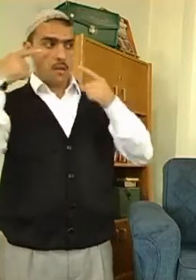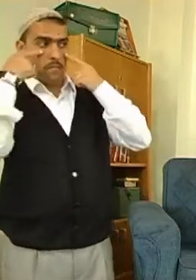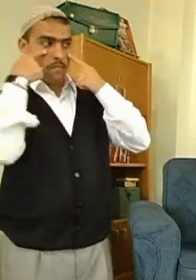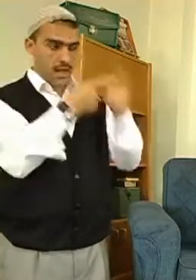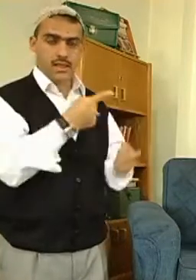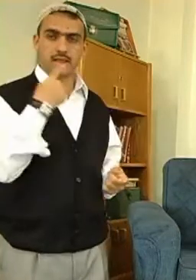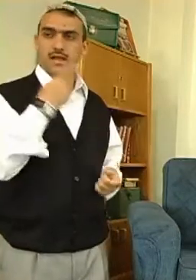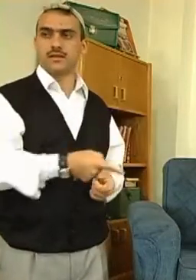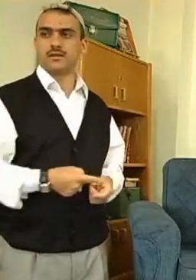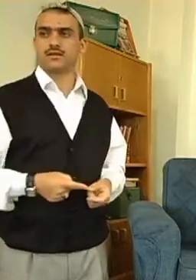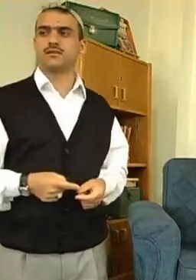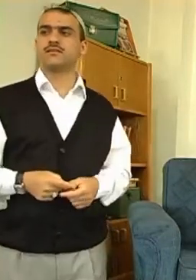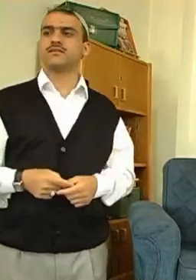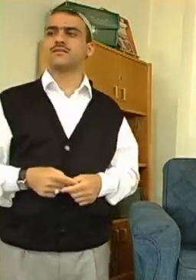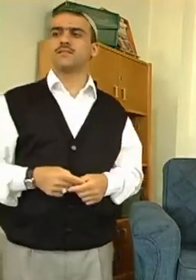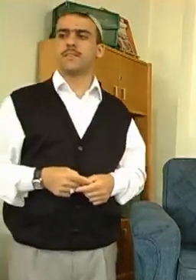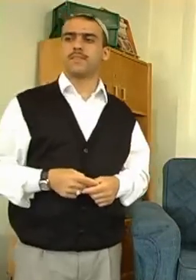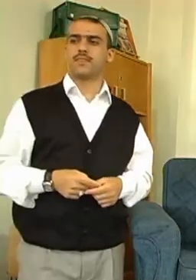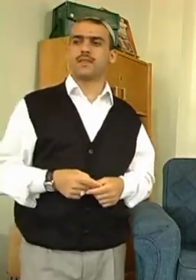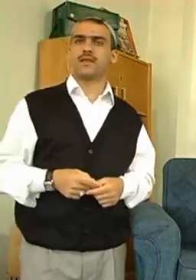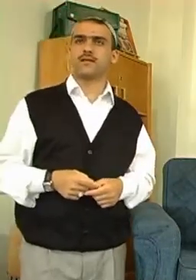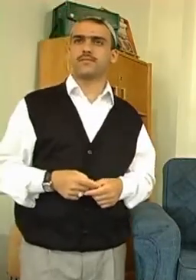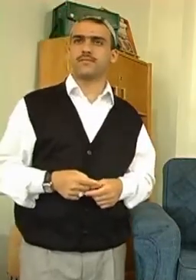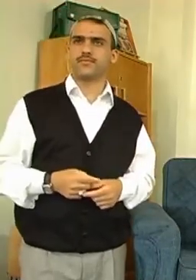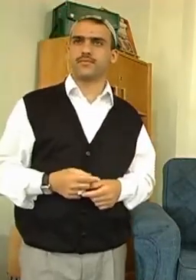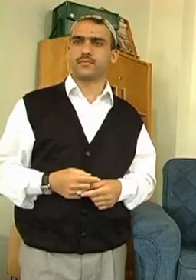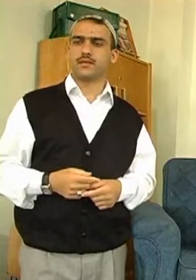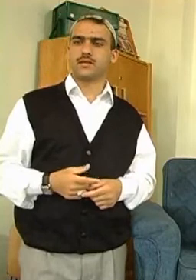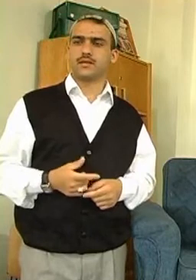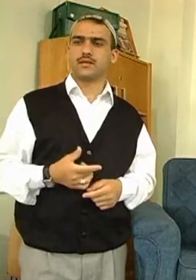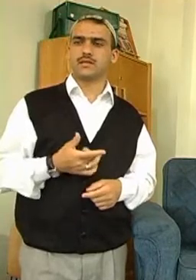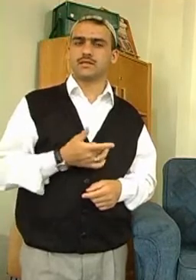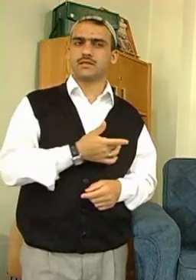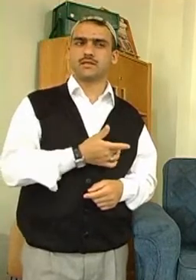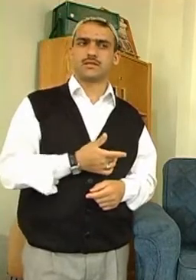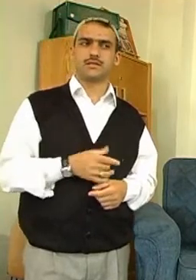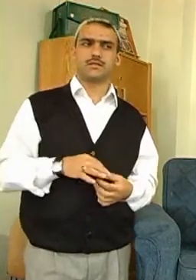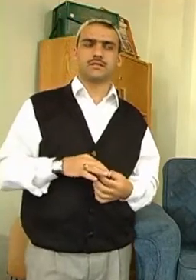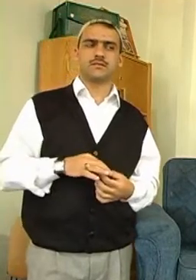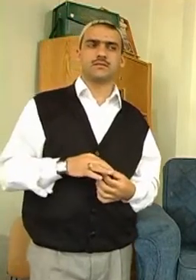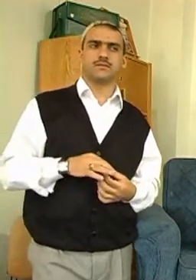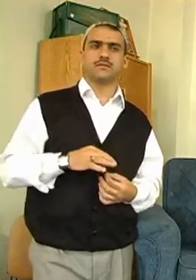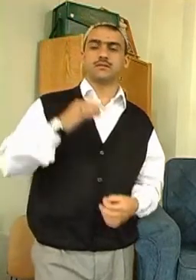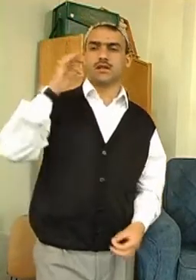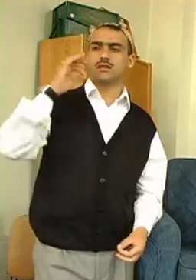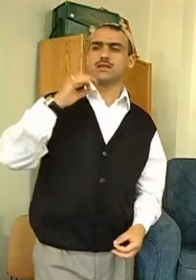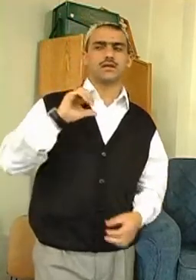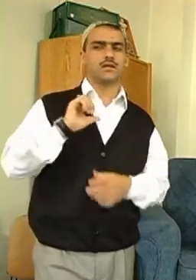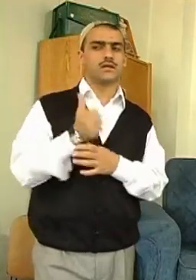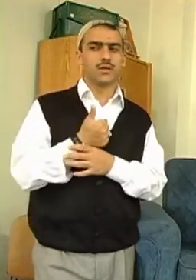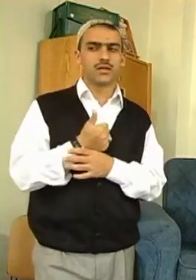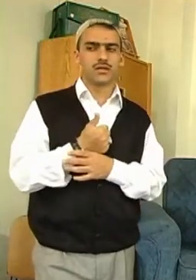İnsanın kıymeti o sanat-ı Rabbaniye'ye göre olur. Ve ayne-i